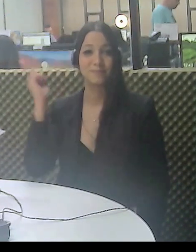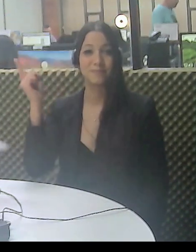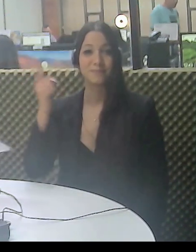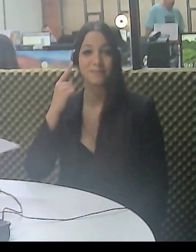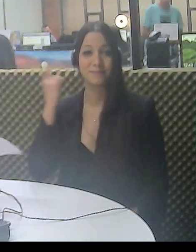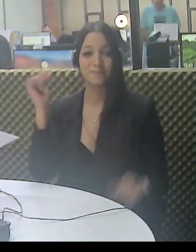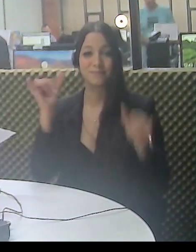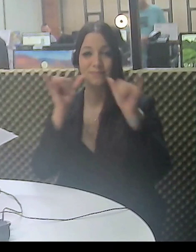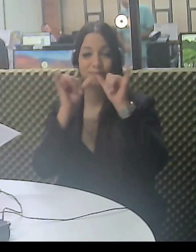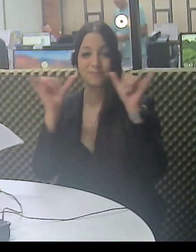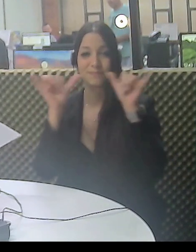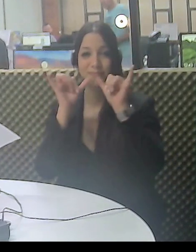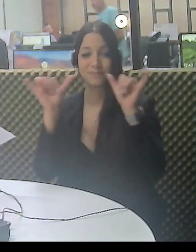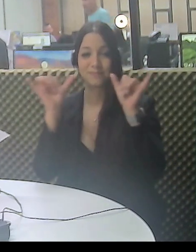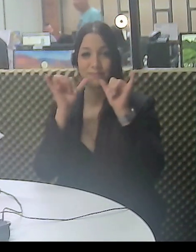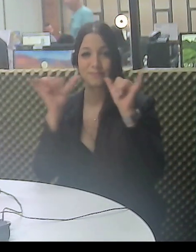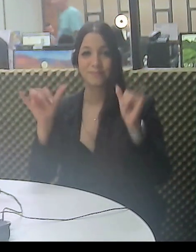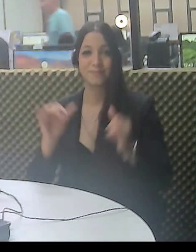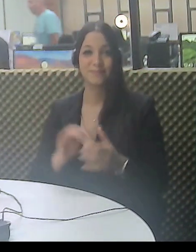Giro de